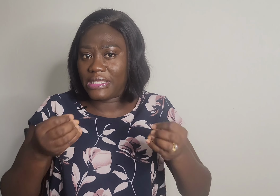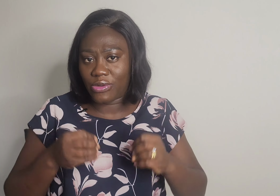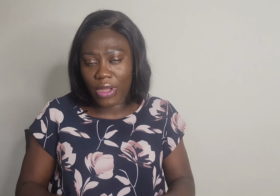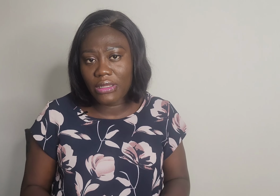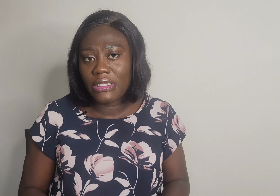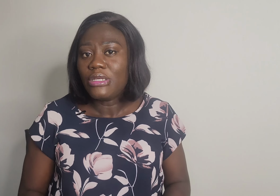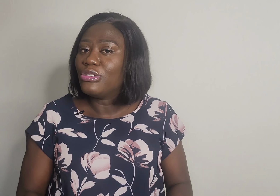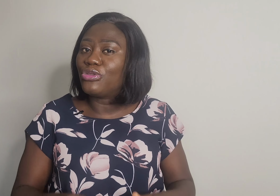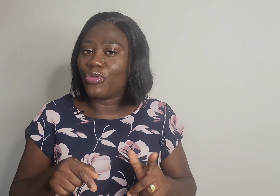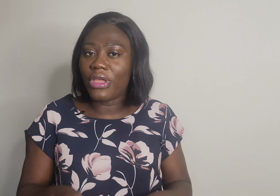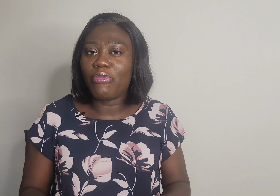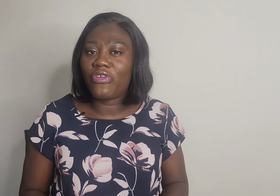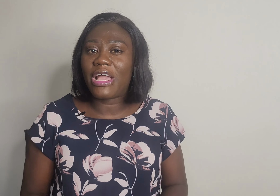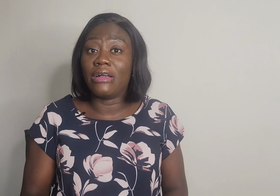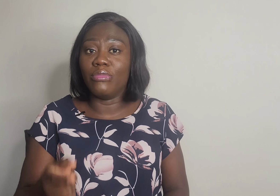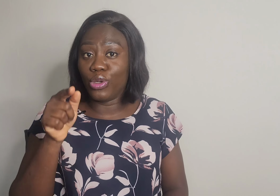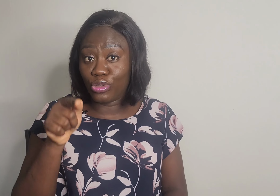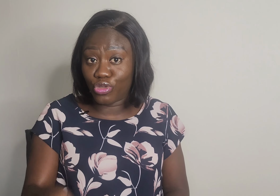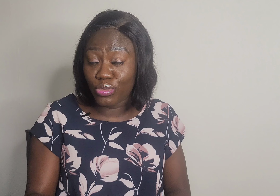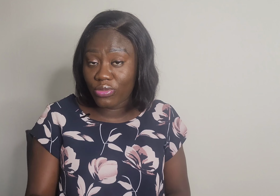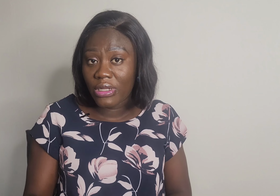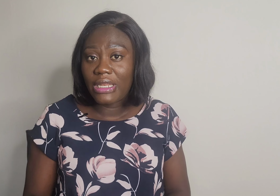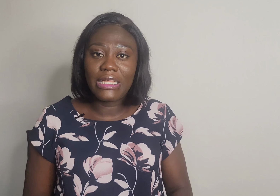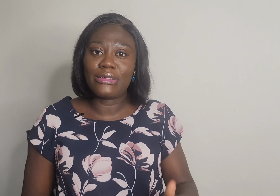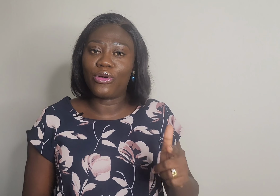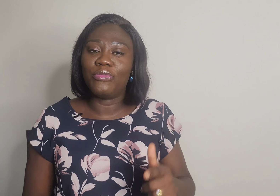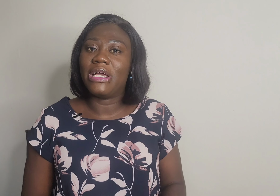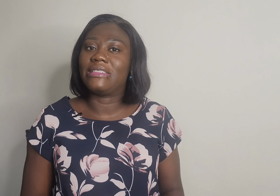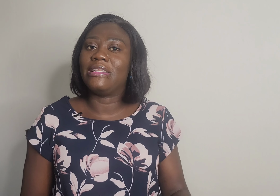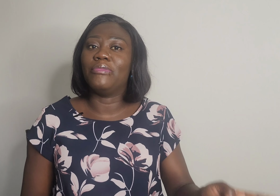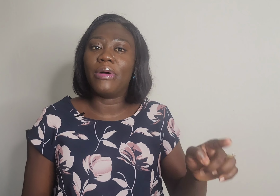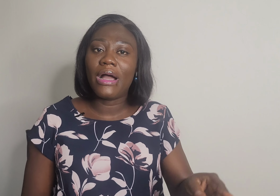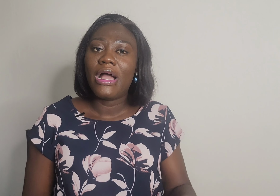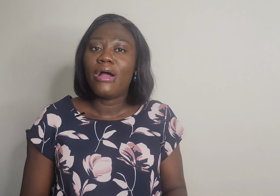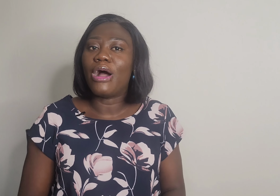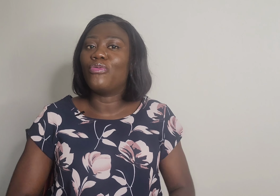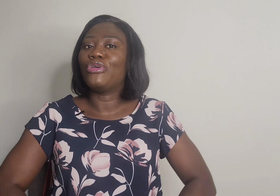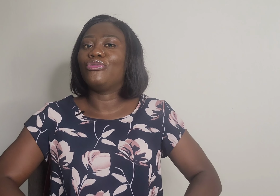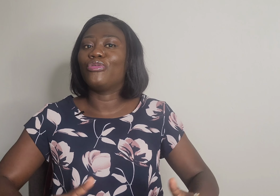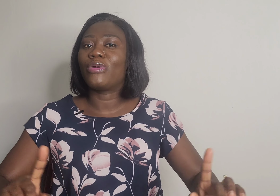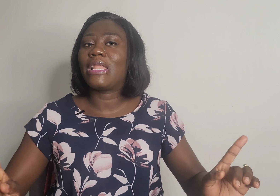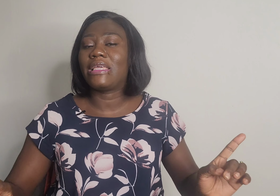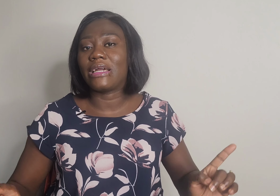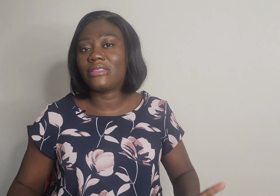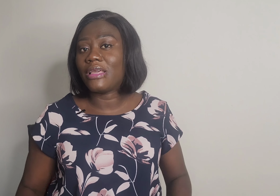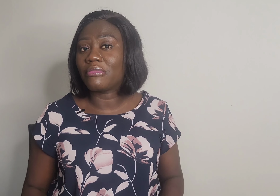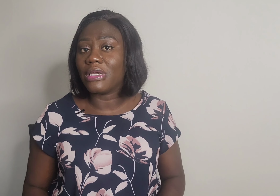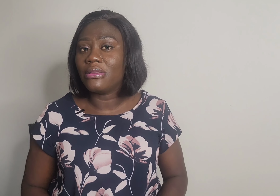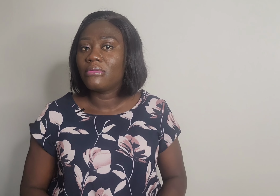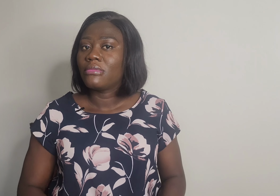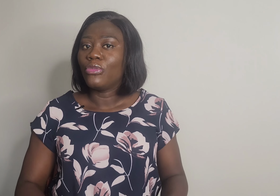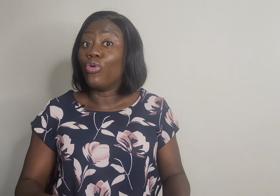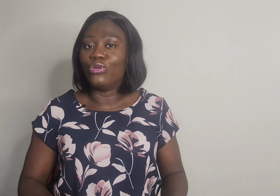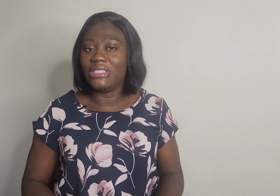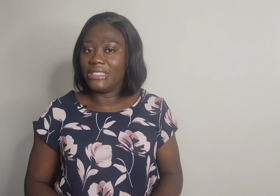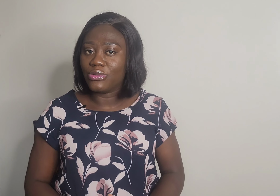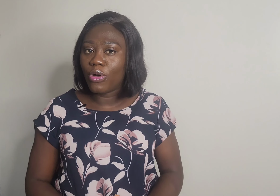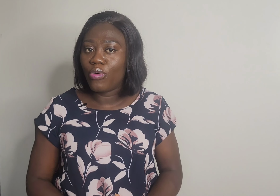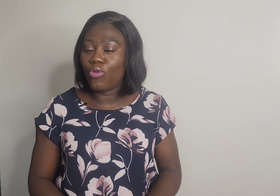tiwa. Nítorí ẹ̀ mo fẹ́ ká gbìyànjú láti kọ́ bí a ṣe lè bá àwọn èèyàn wa láyìíká tẹ́ pé odi ni wọ́n lè